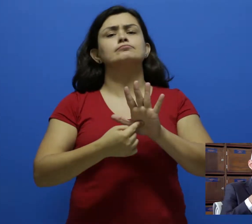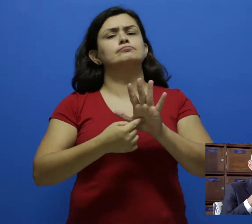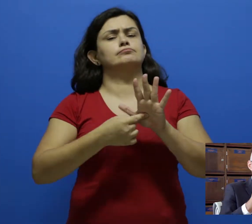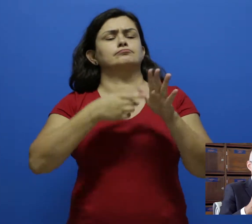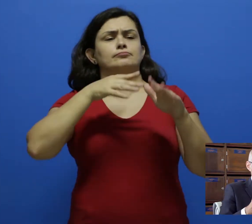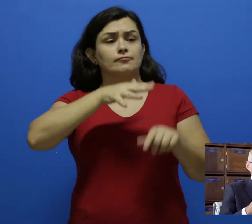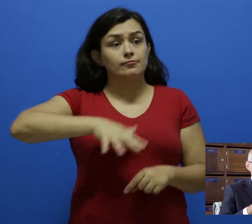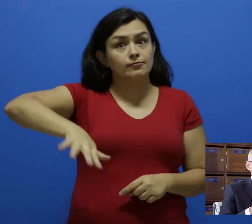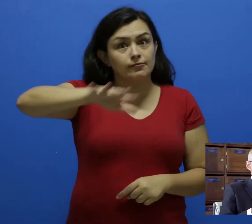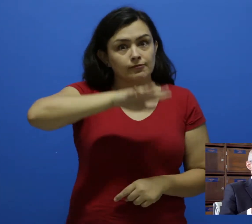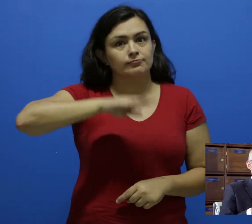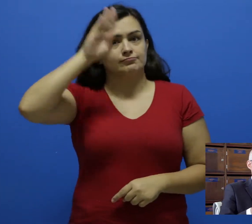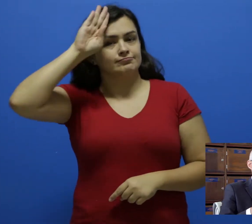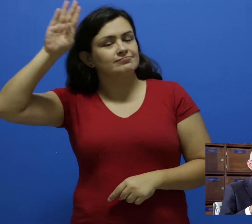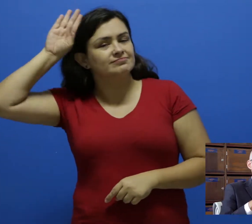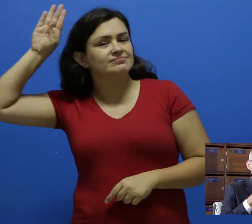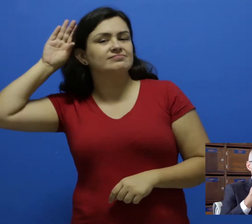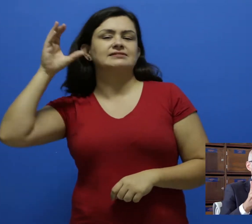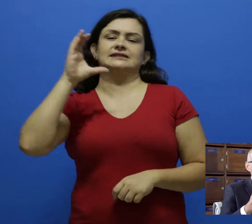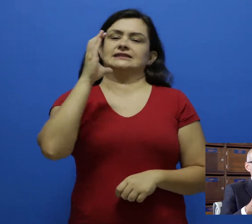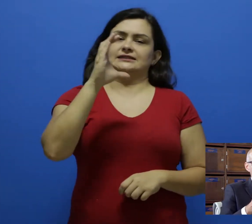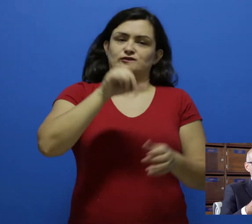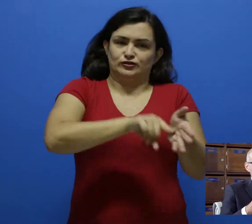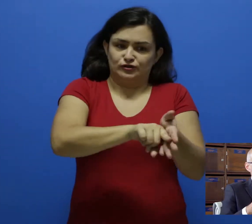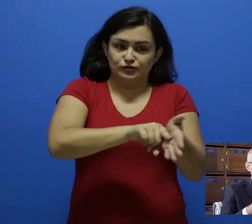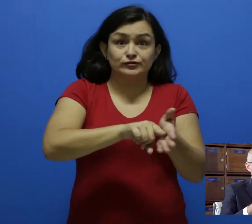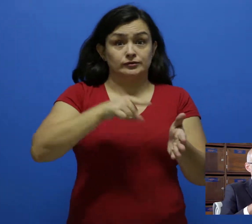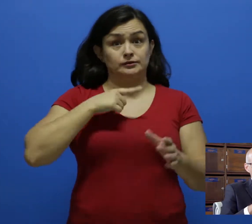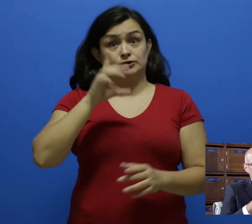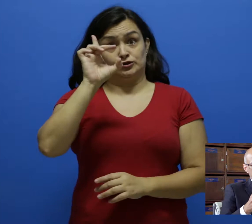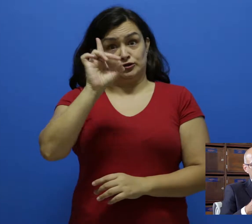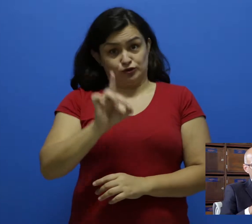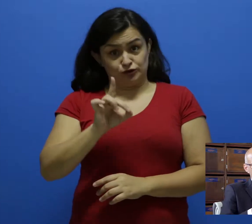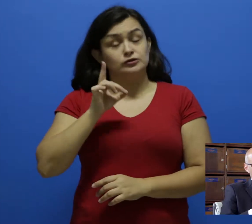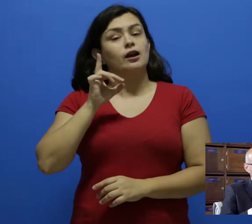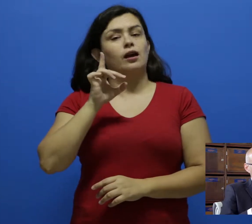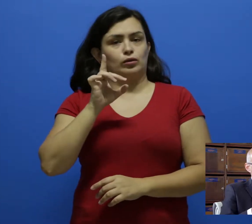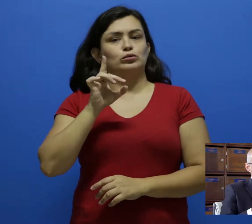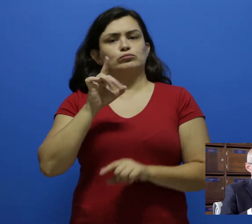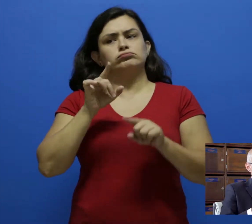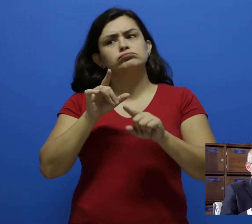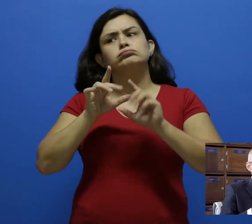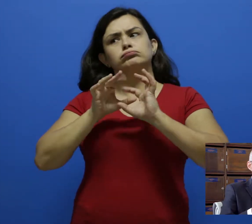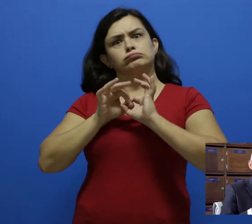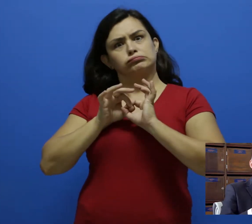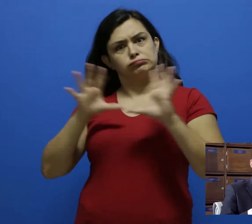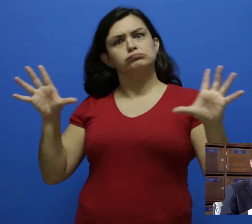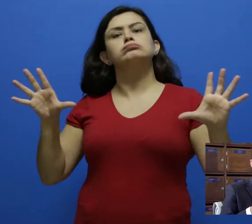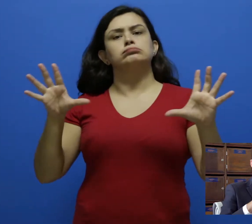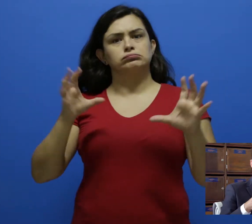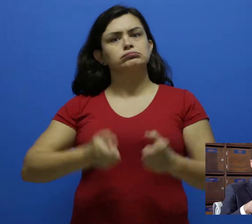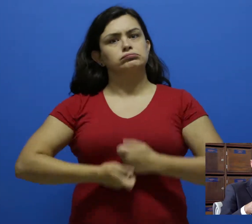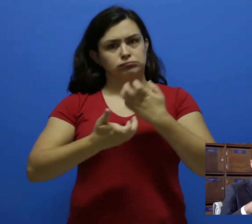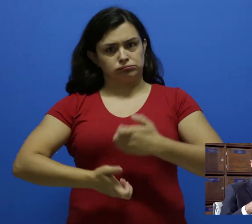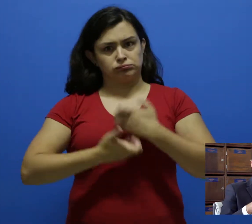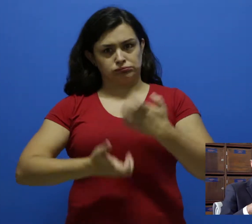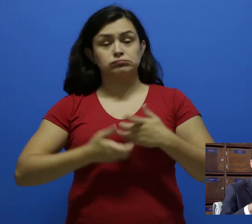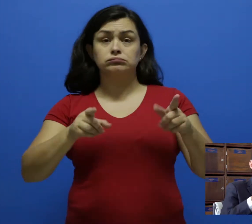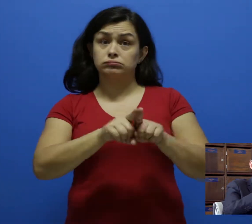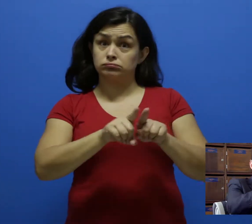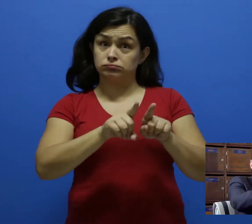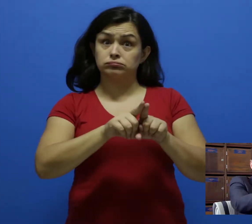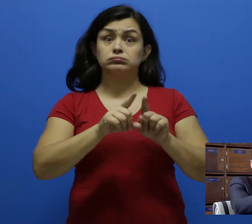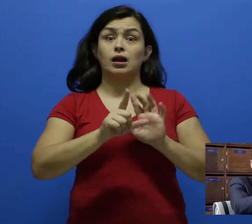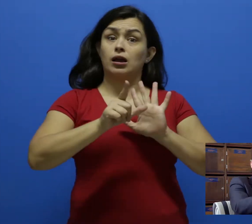acadêmicas, científicas, o direito à livre expressão, no artigo 5º, inciso 9º. E também no artigo 206,